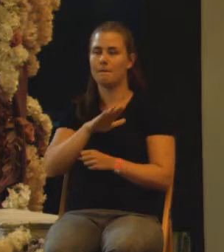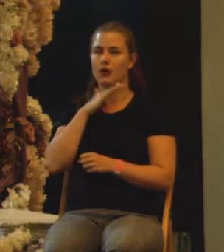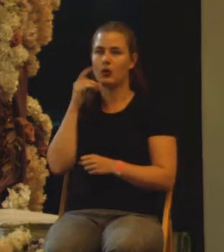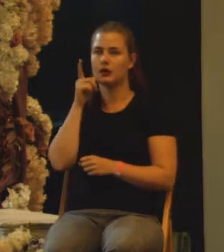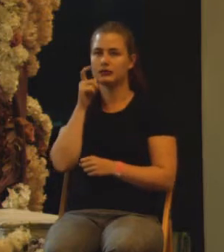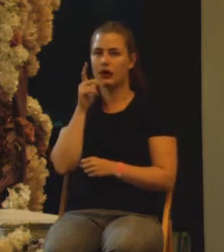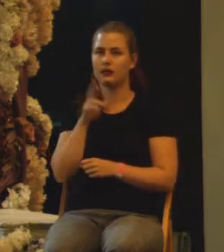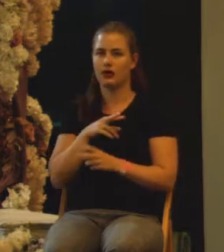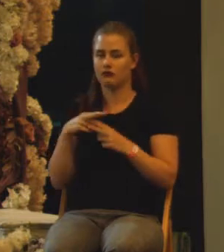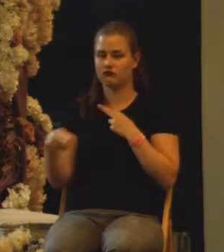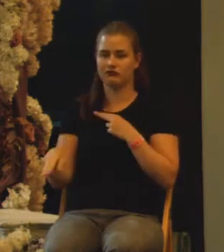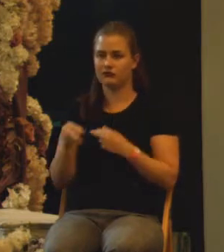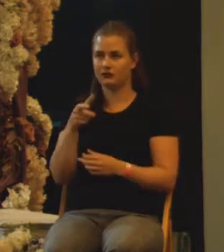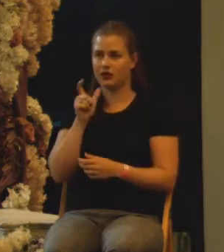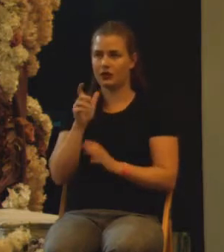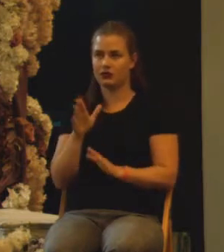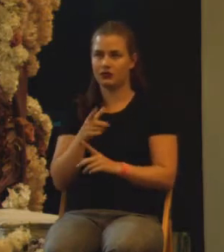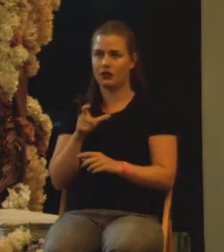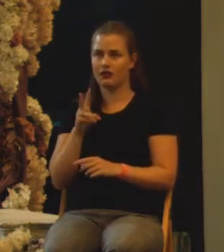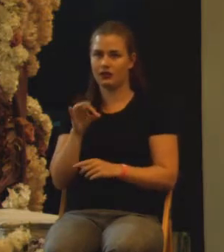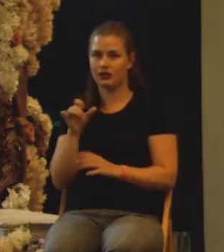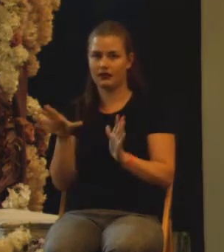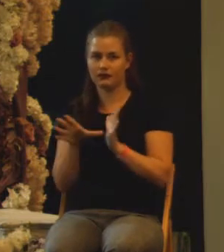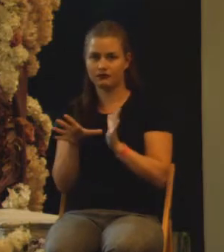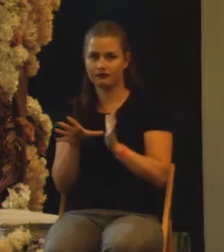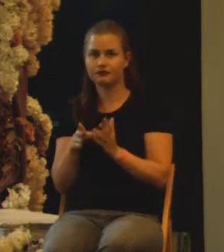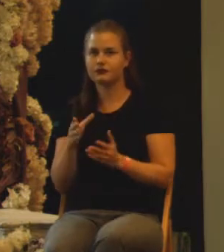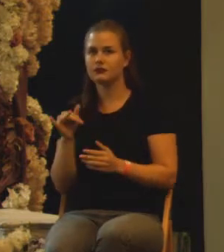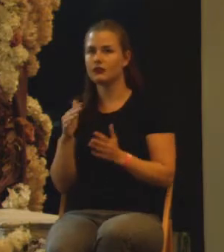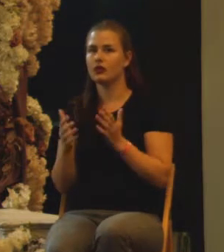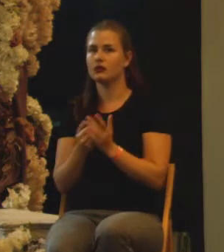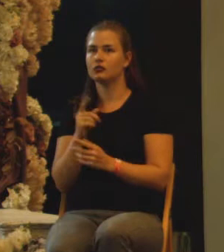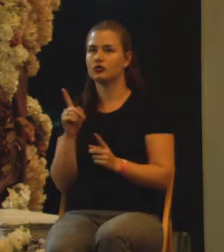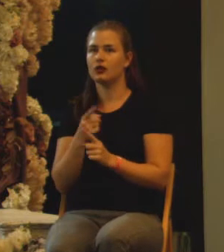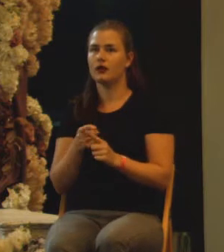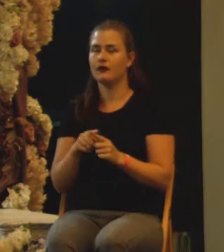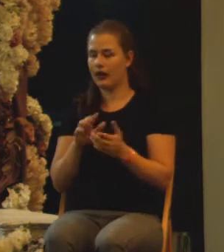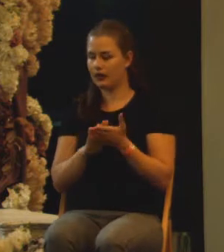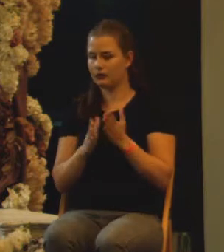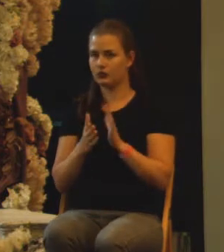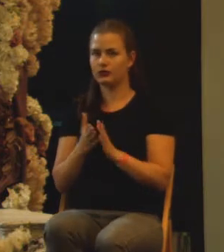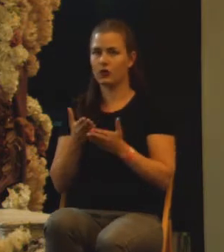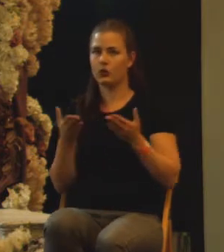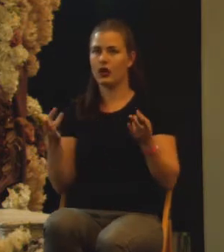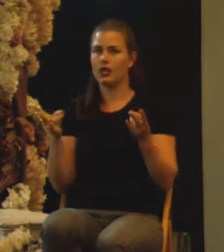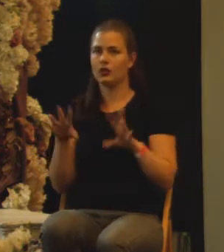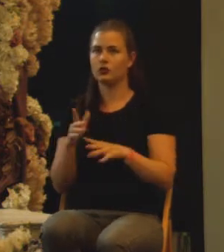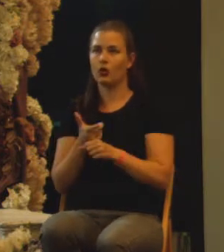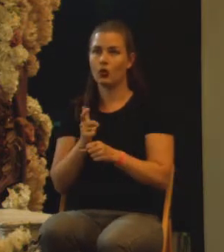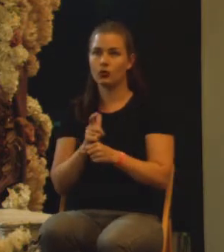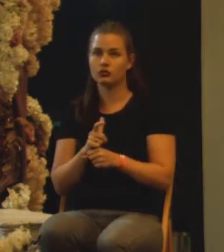тоже целый день пила бы энергетики. И получается, что в этой ситуации у нас остается